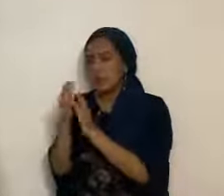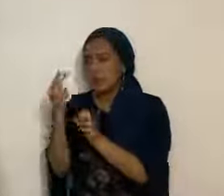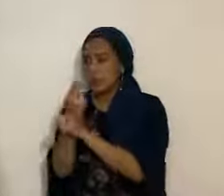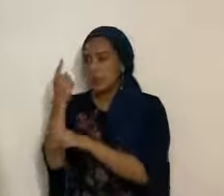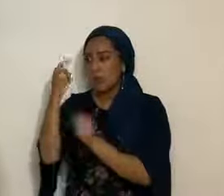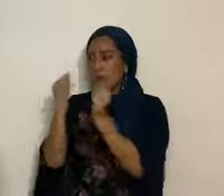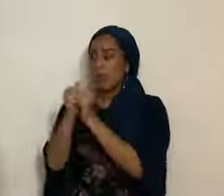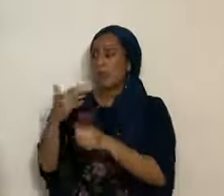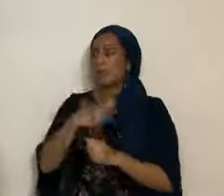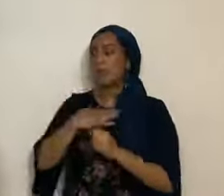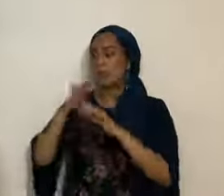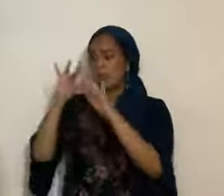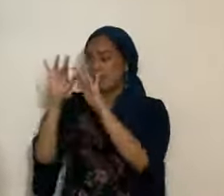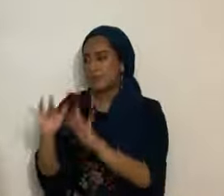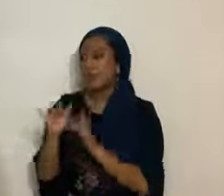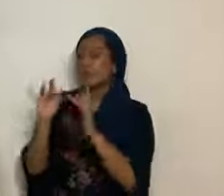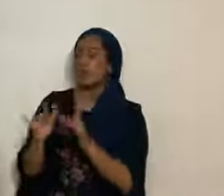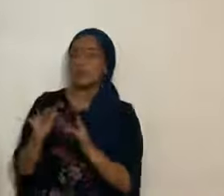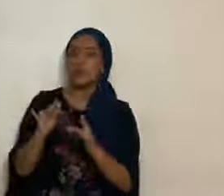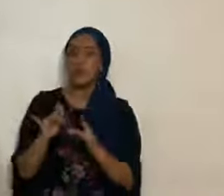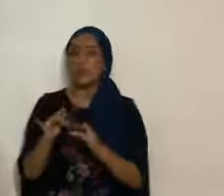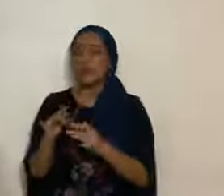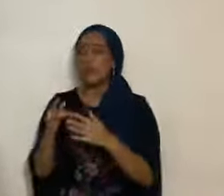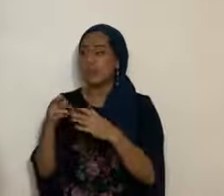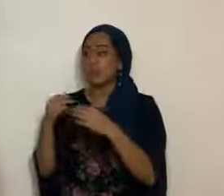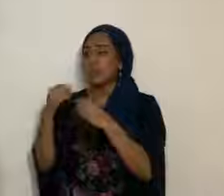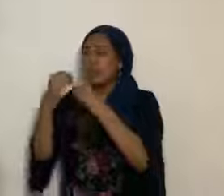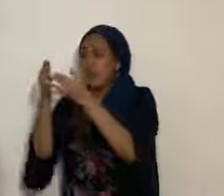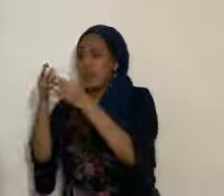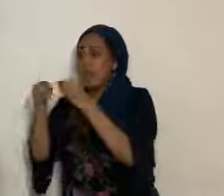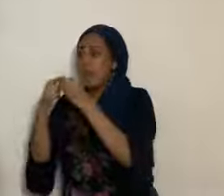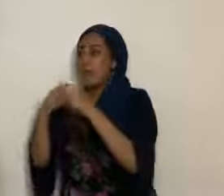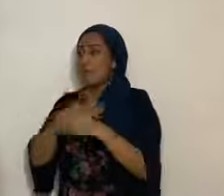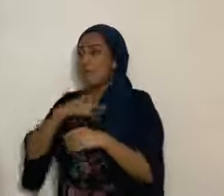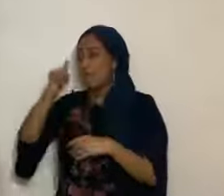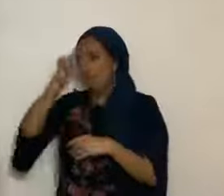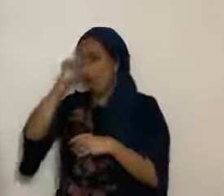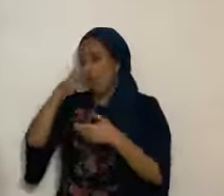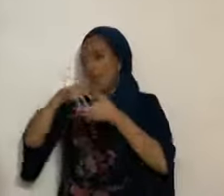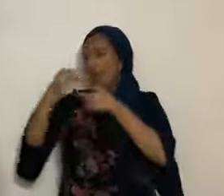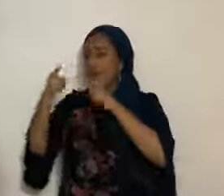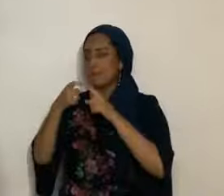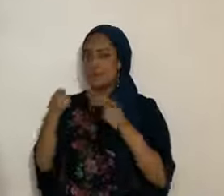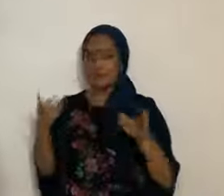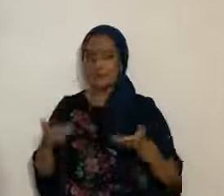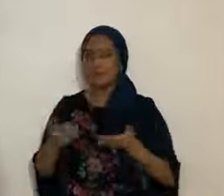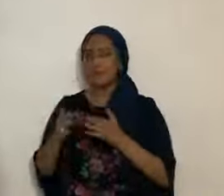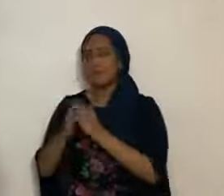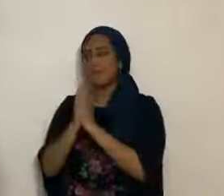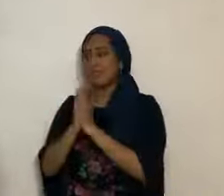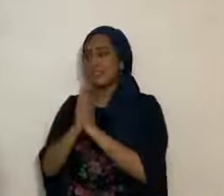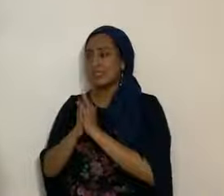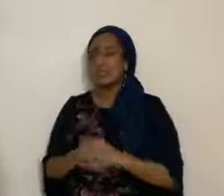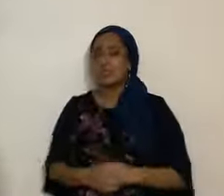de compasión, y hagas mención de mí a Faraón, y me saques de esta casa, porque